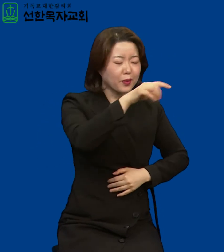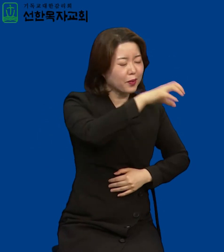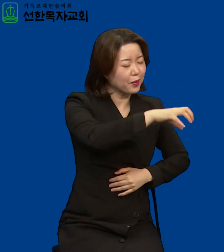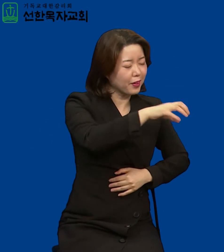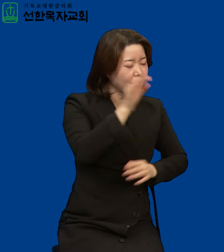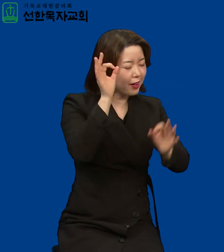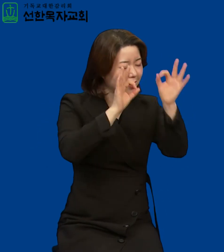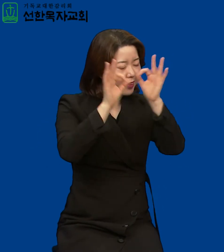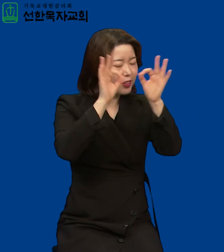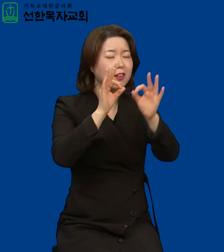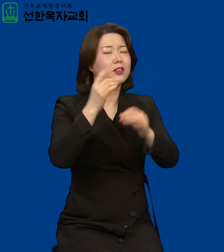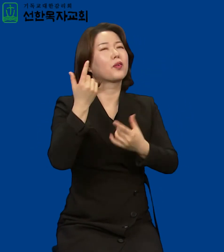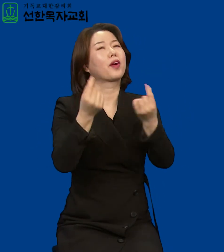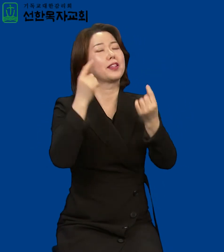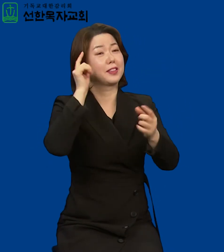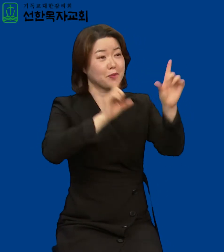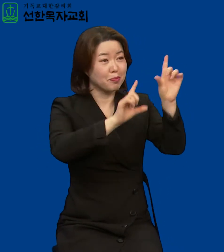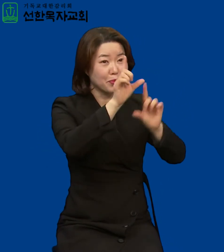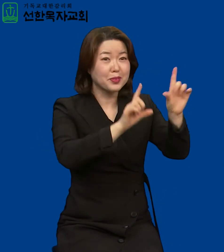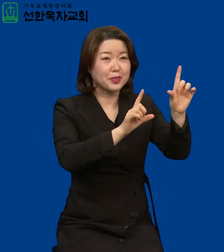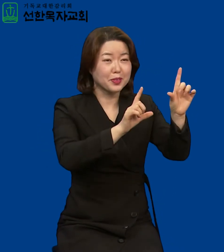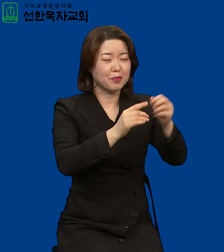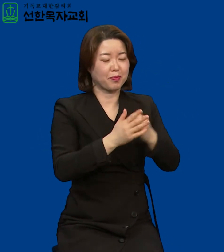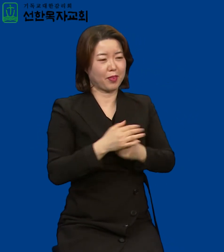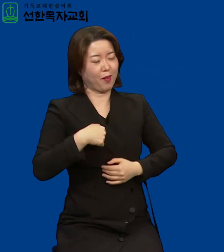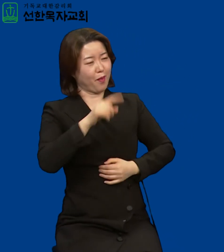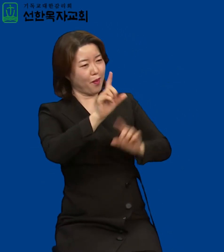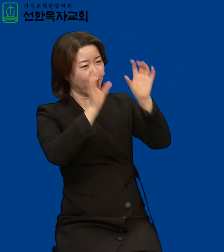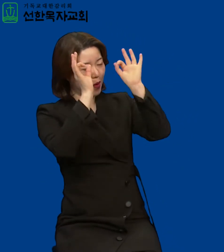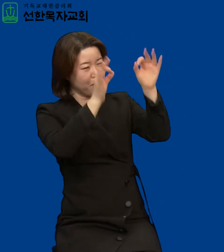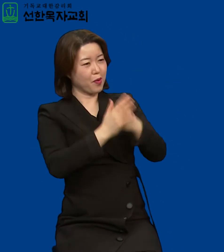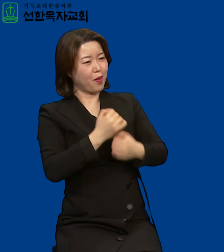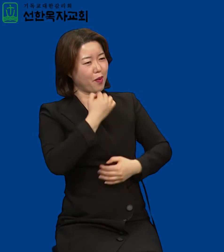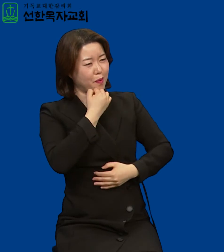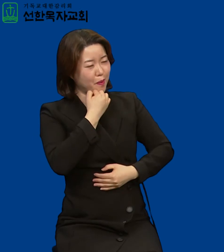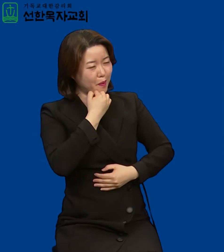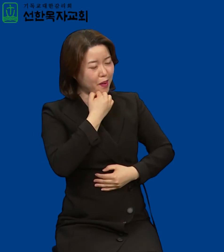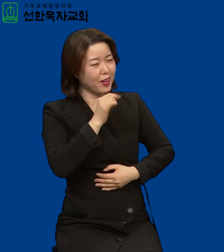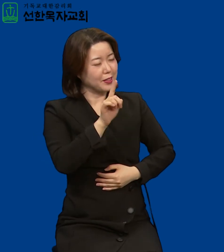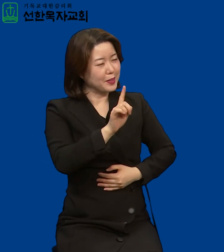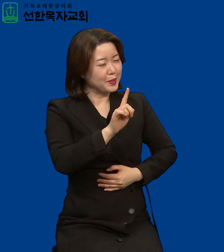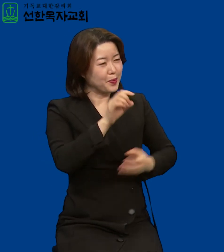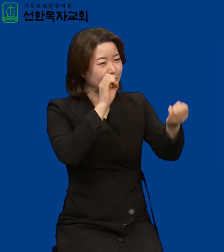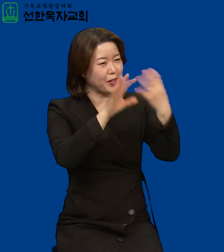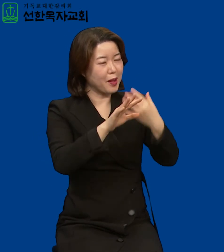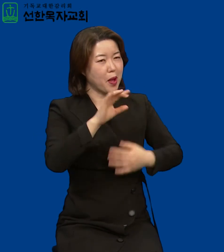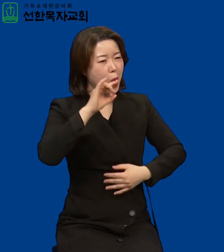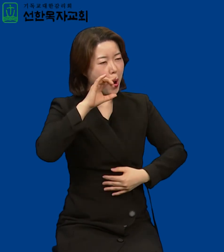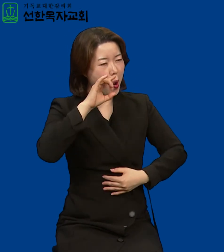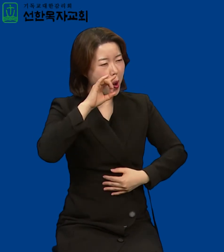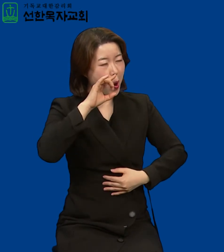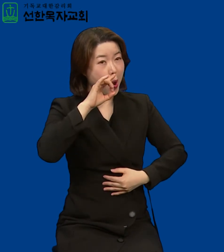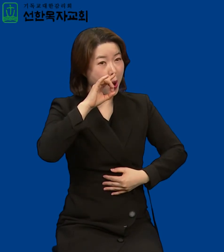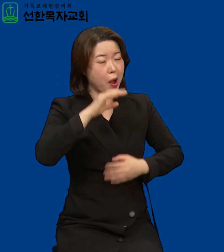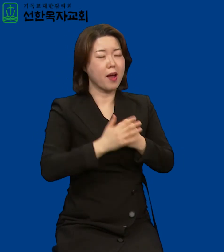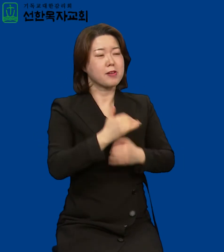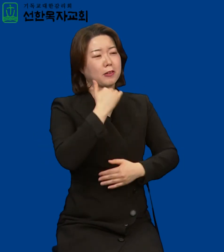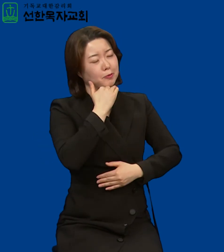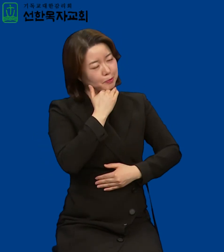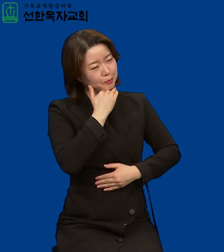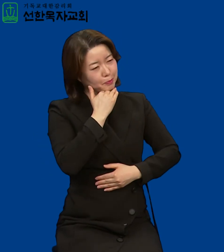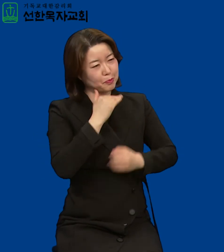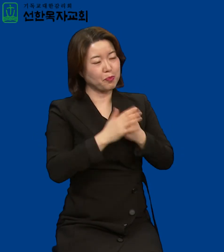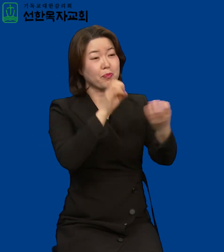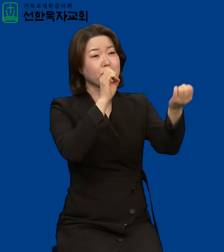계신가. 제가 참 우습기도 하고 뭐라고 대답하실까 궁금하기도 해서 기다렸어요.